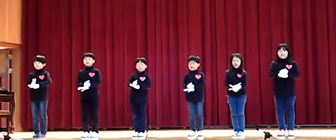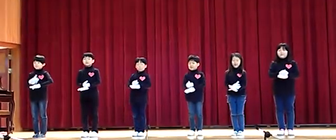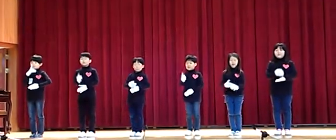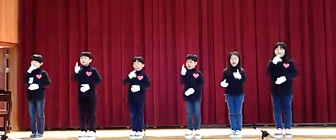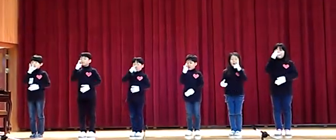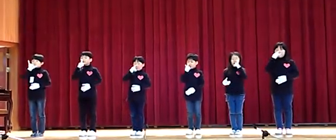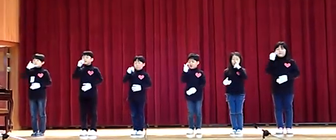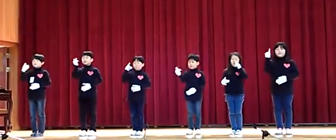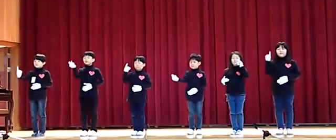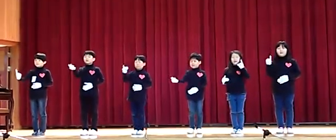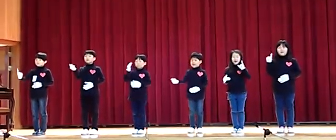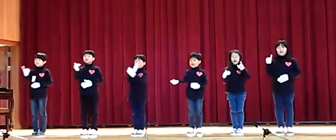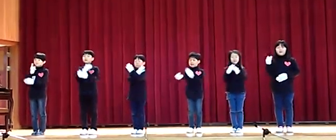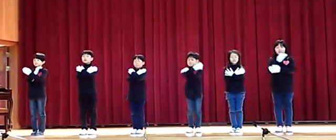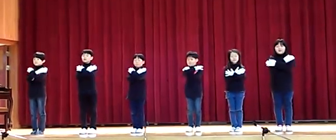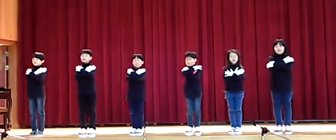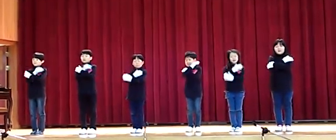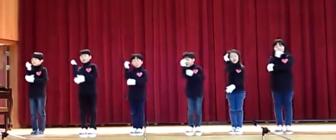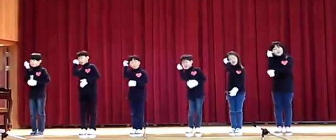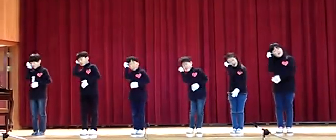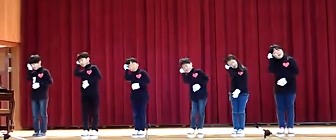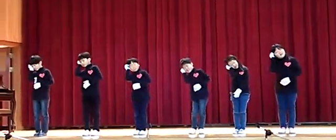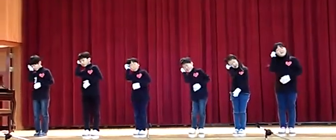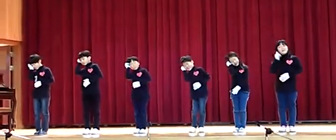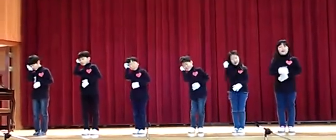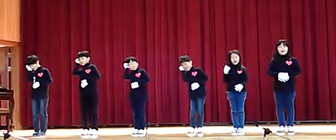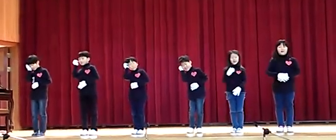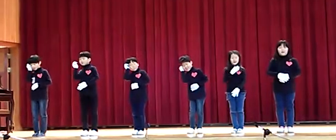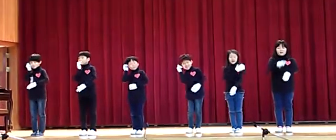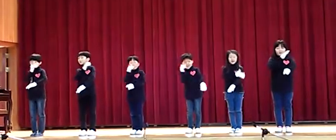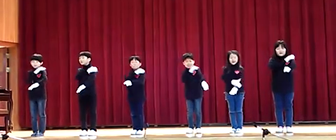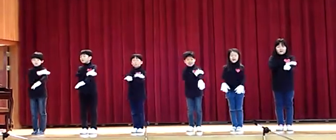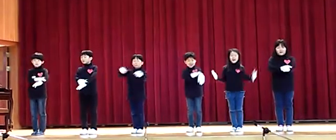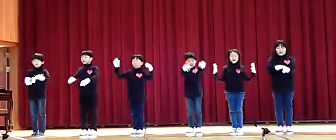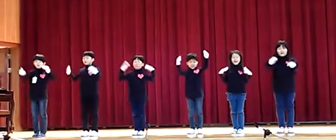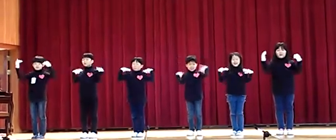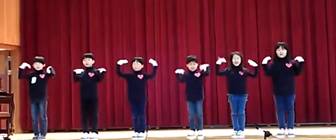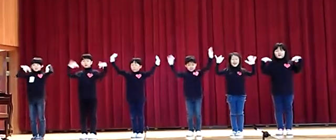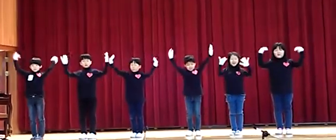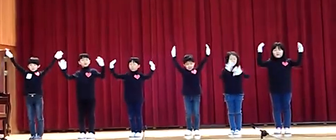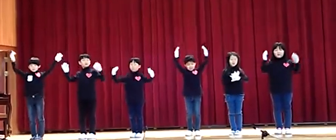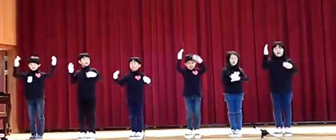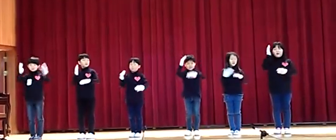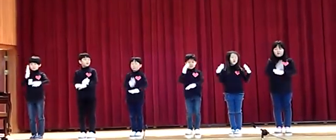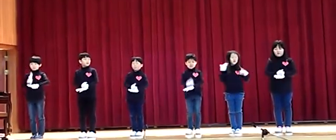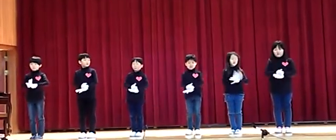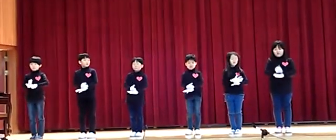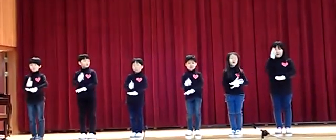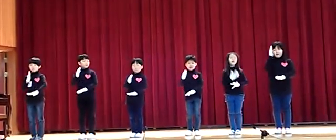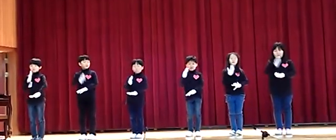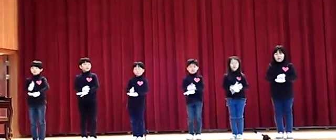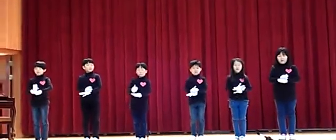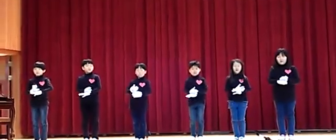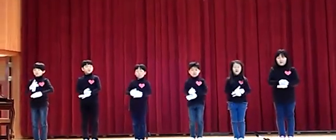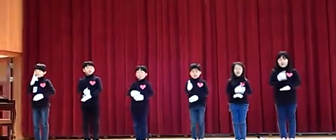엄마 아픔에서 잠이 들 때 잘 자라줬서 고맙네